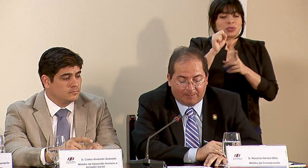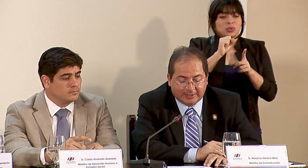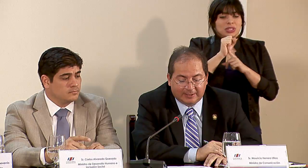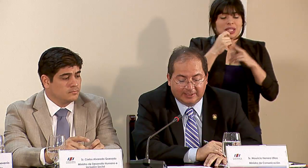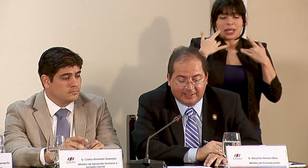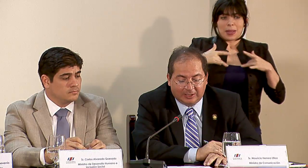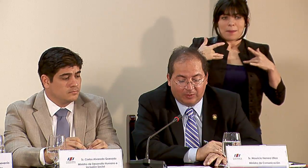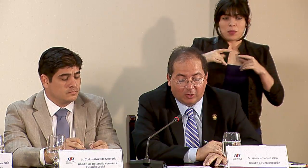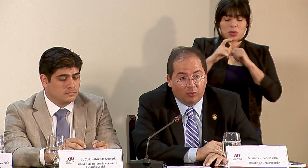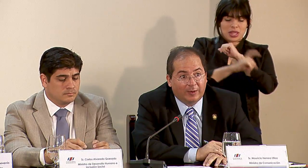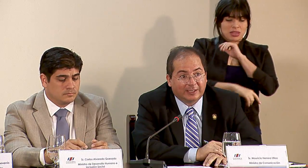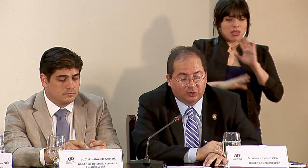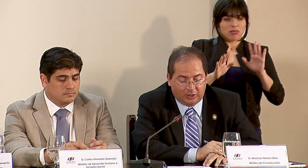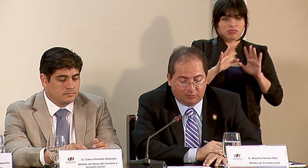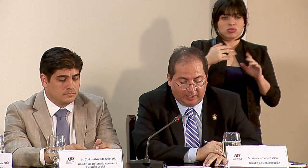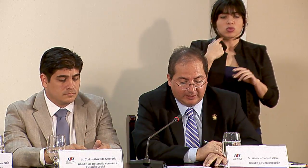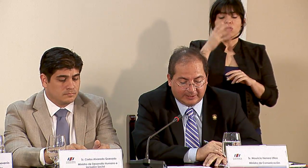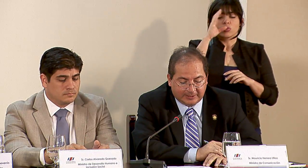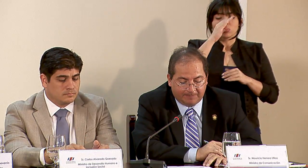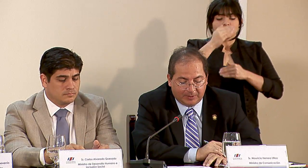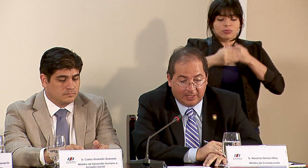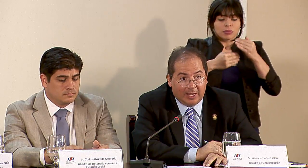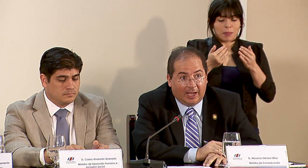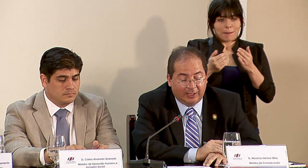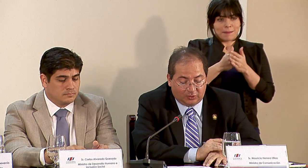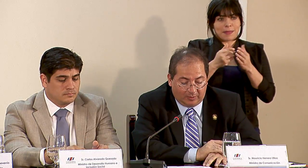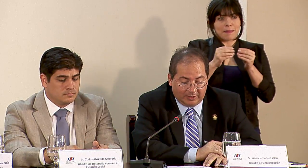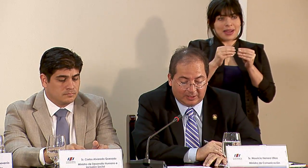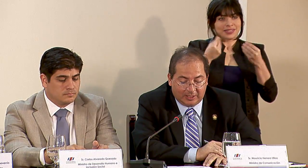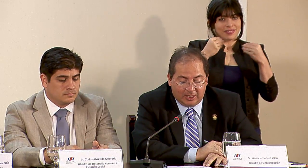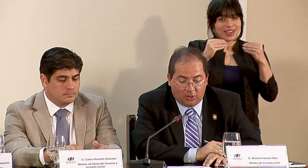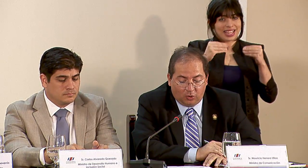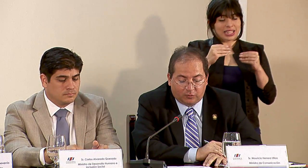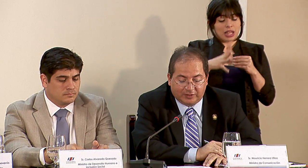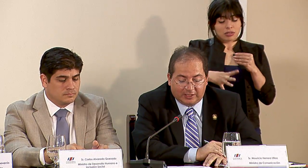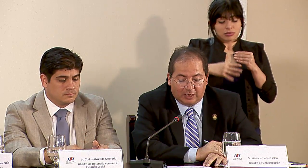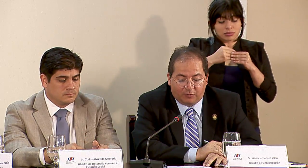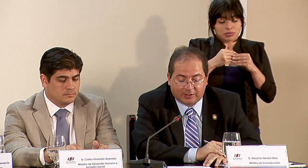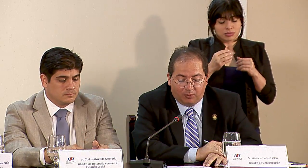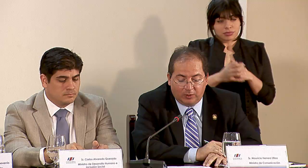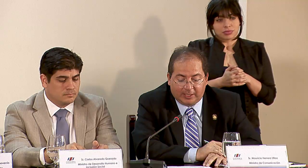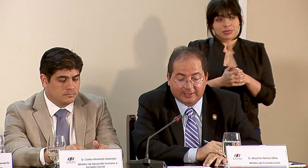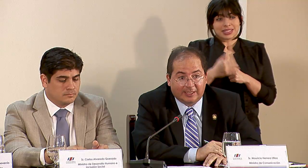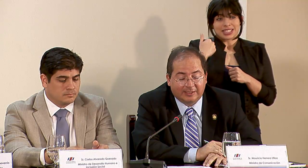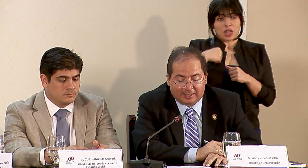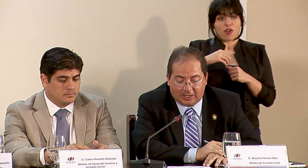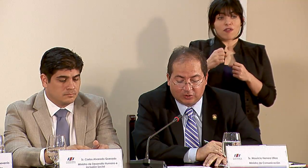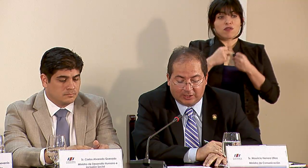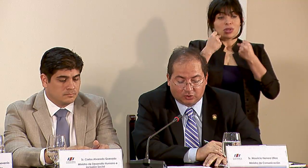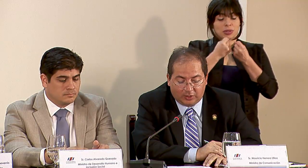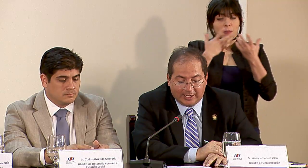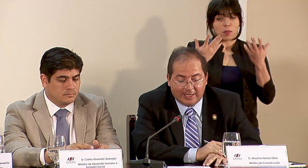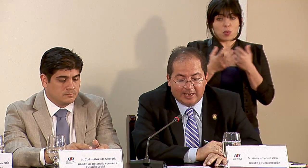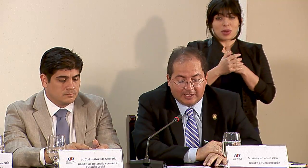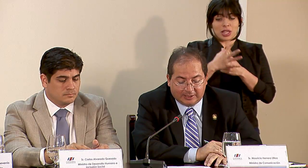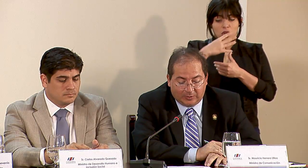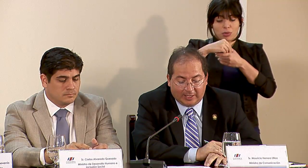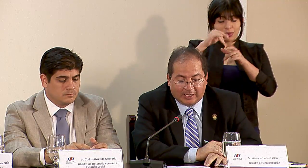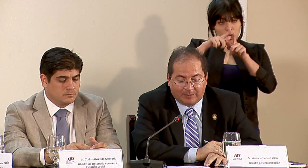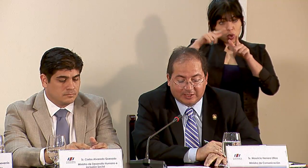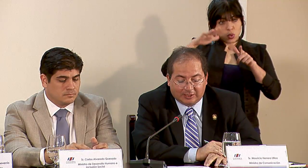capaces de incentivar nuevas acciones violentas. Adicionalmente, los oficiales de la Fuerza Pública que sean destacados en la zona